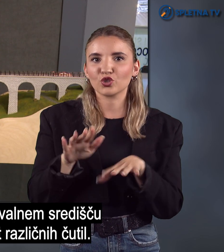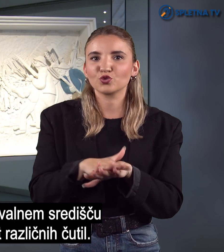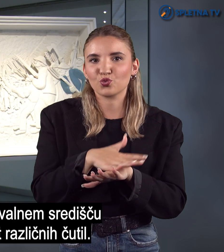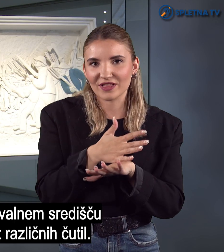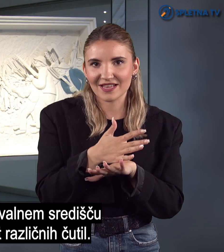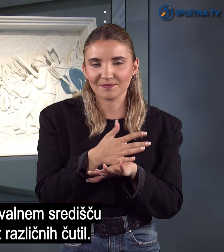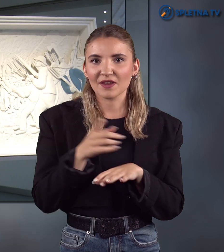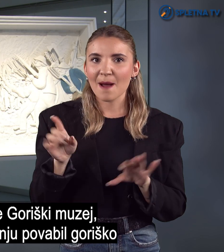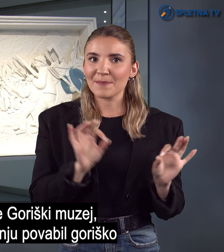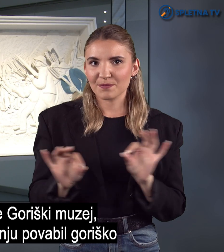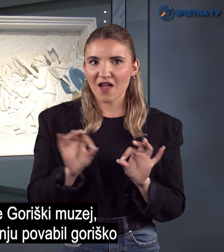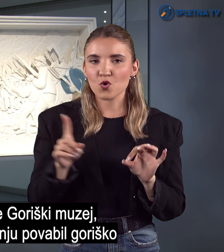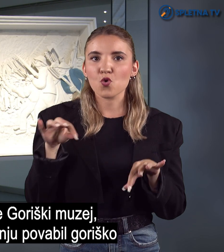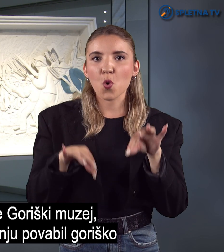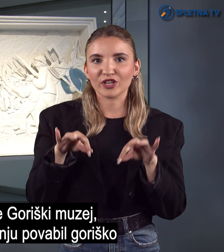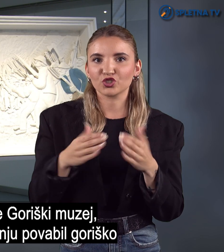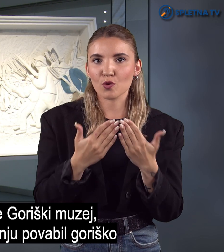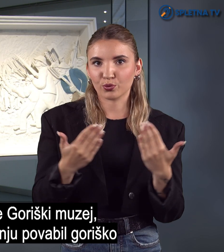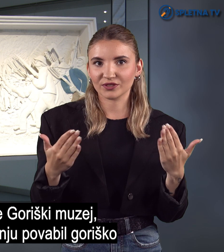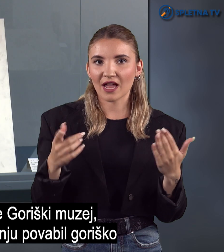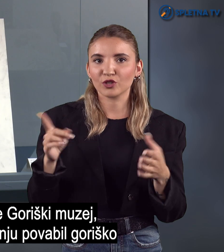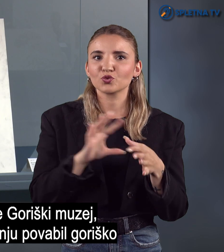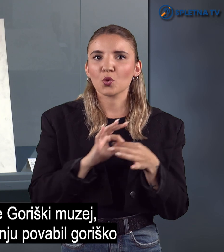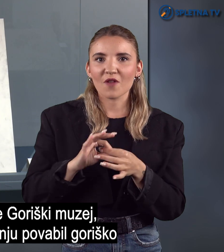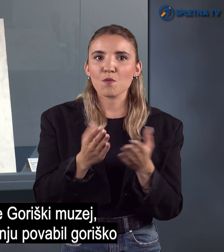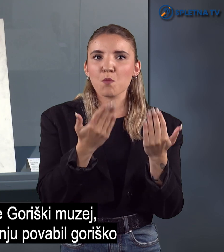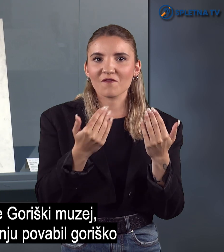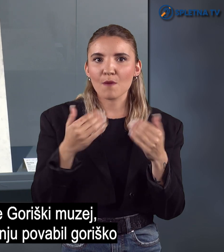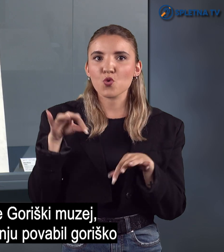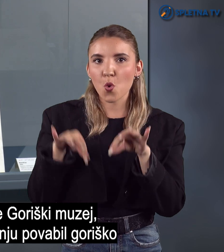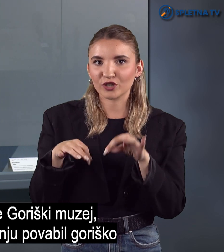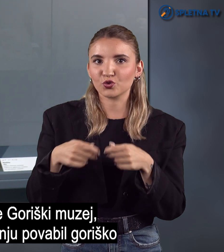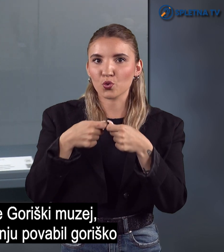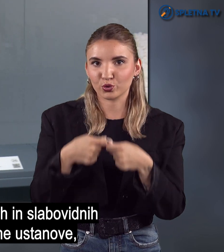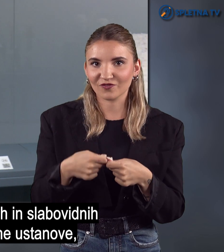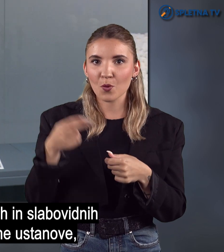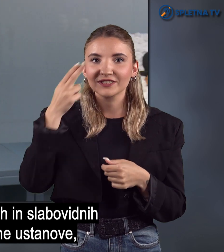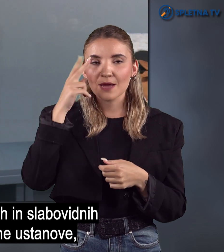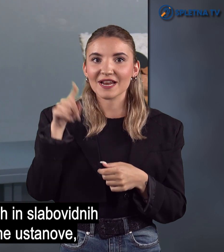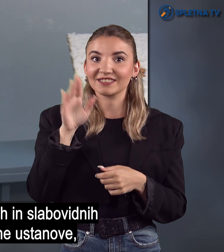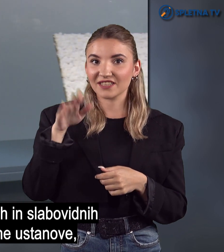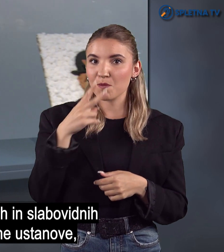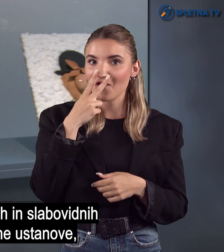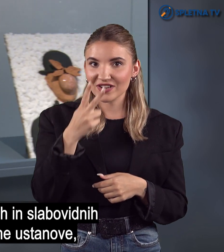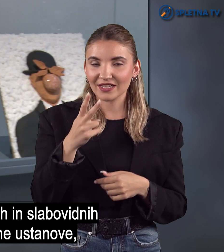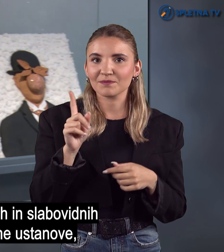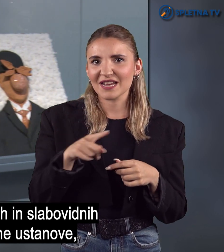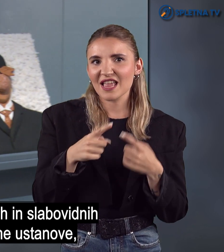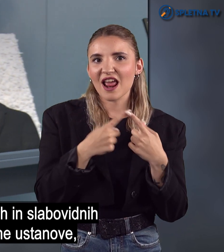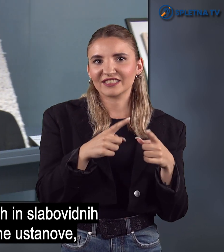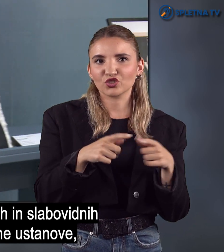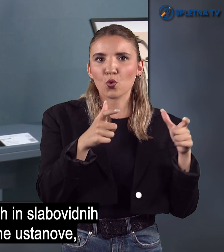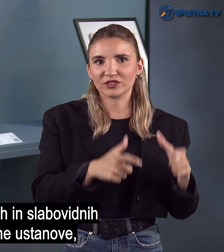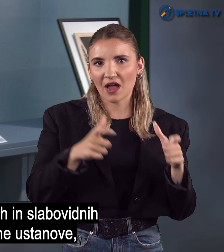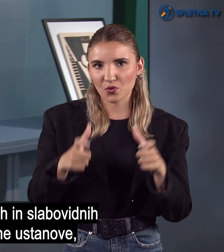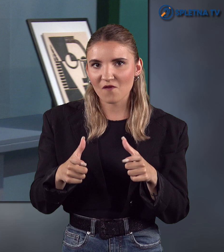čutil. Pripravil jo je Goriški muzej, ki je k sodelovanju povabil Goriško društvo slepih in slabovidnih